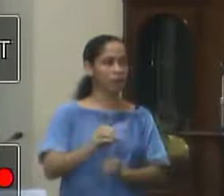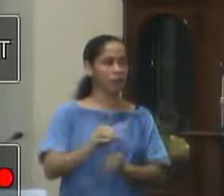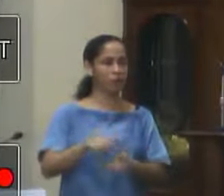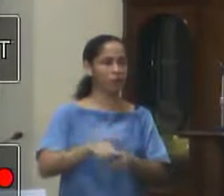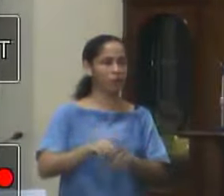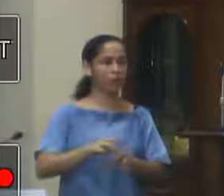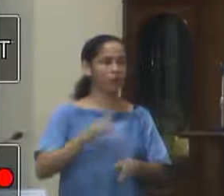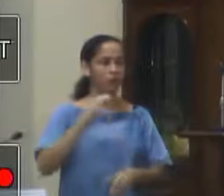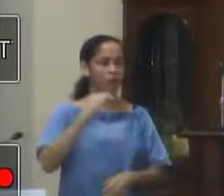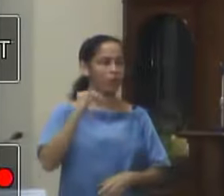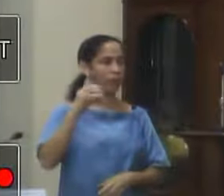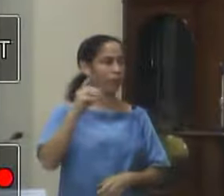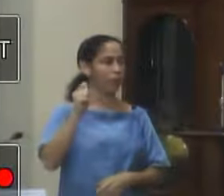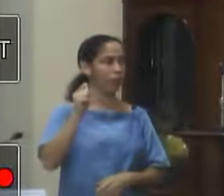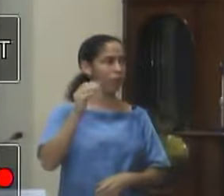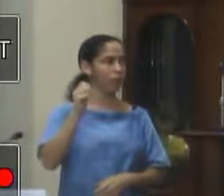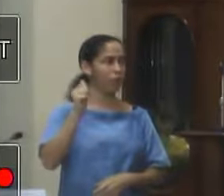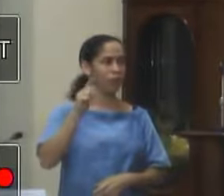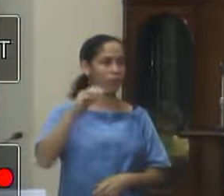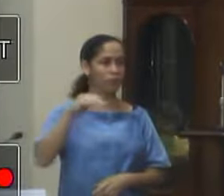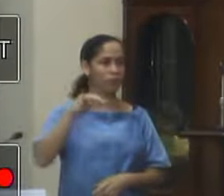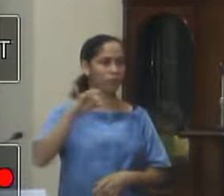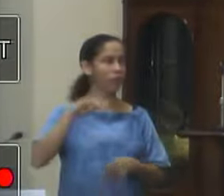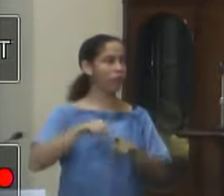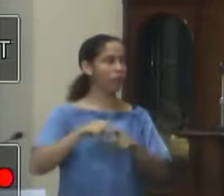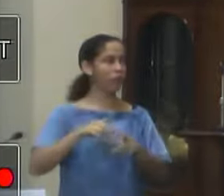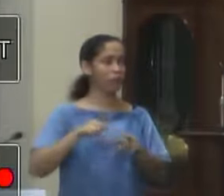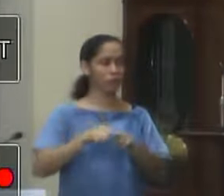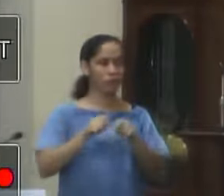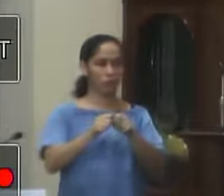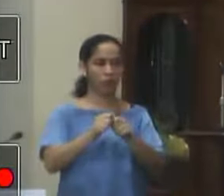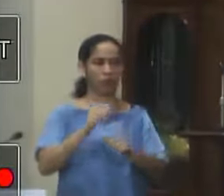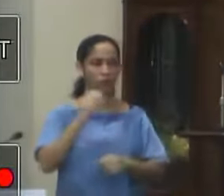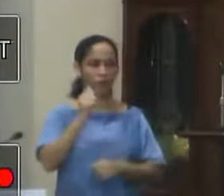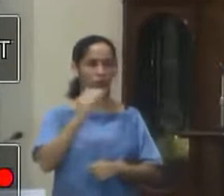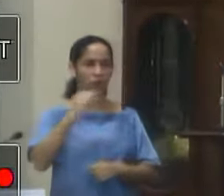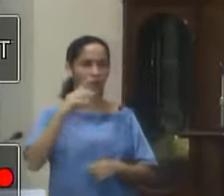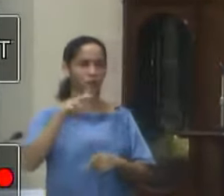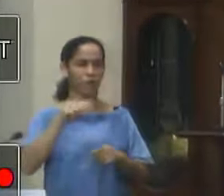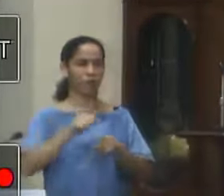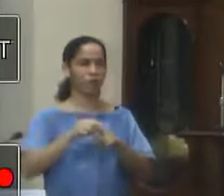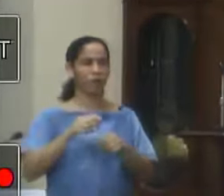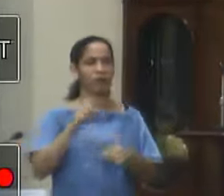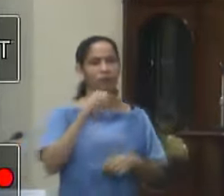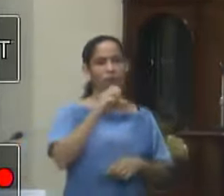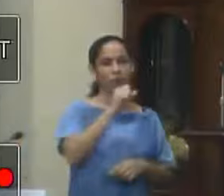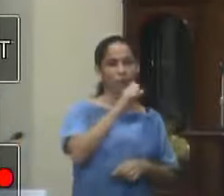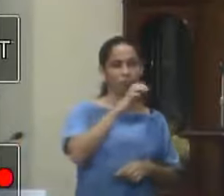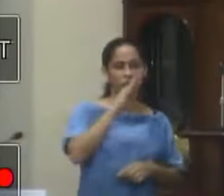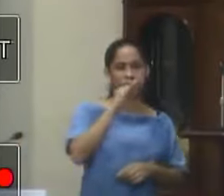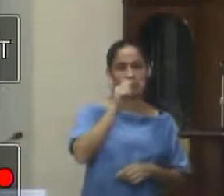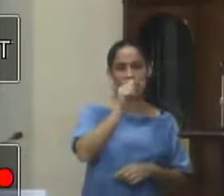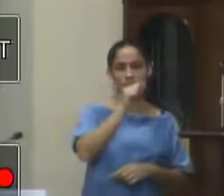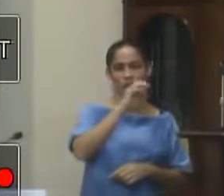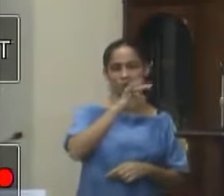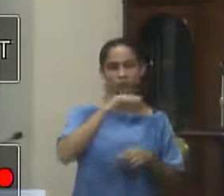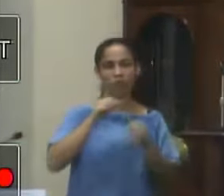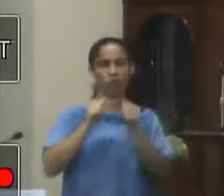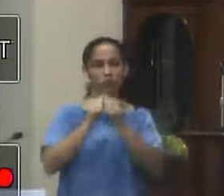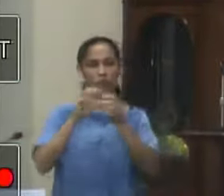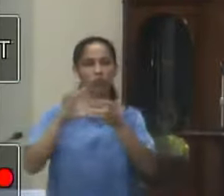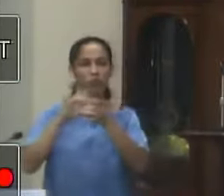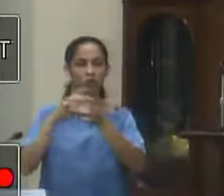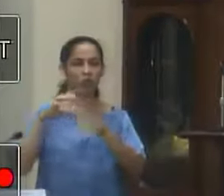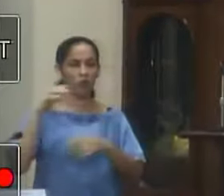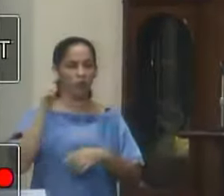Almeida, teve uma participação expressiva da ACIVA, com o Sebastião, teve uma importância, colaboração da FAA, através